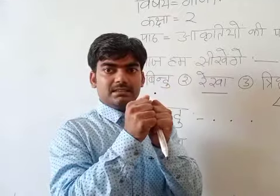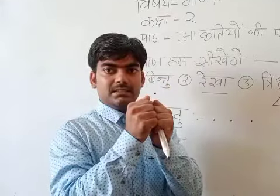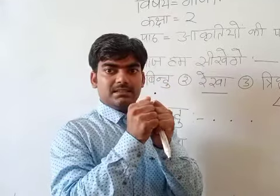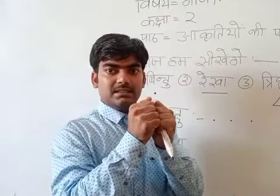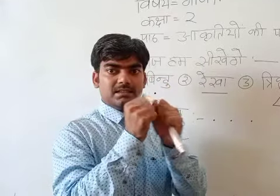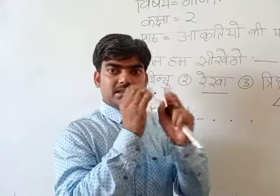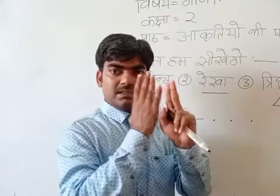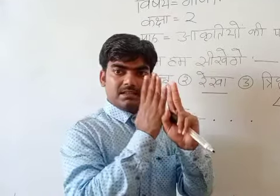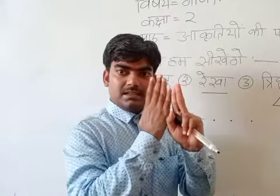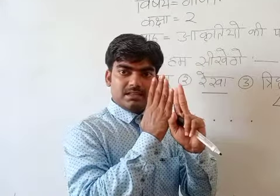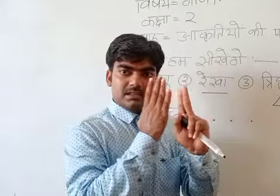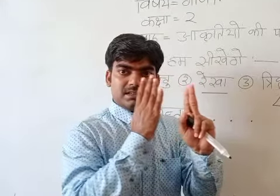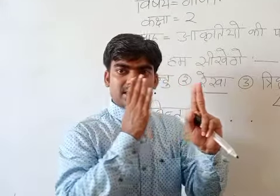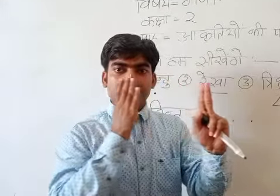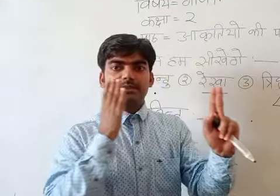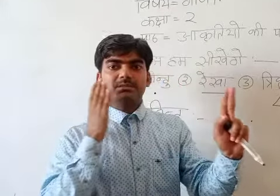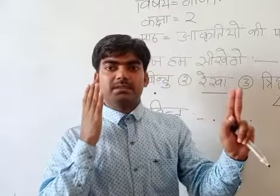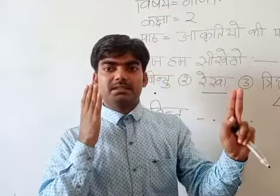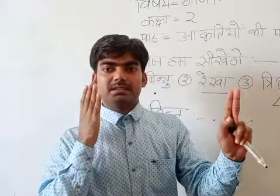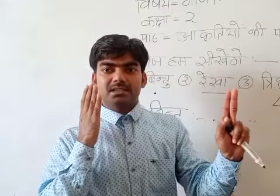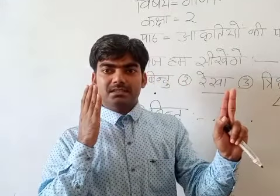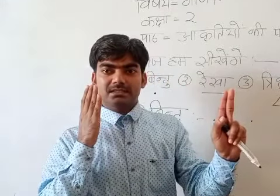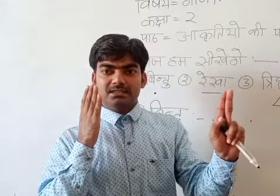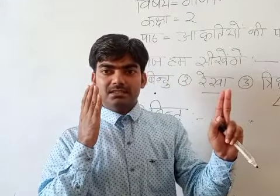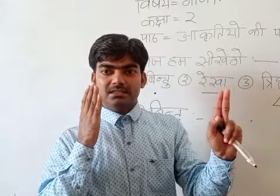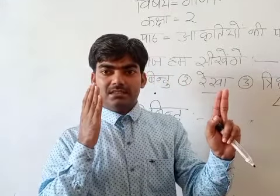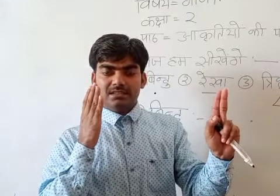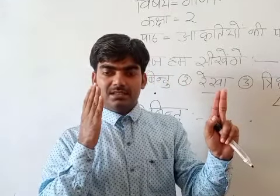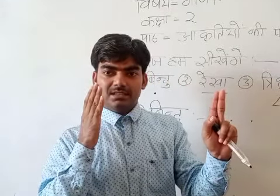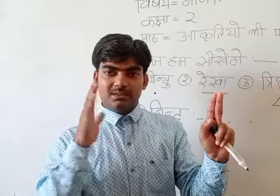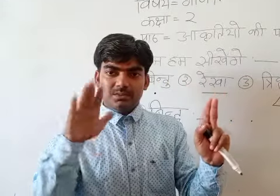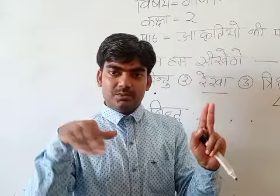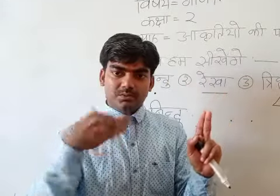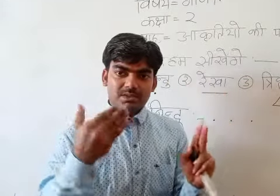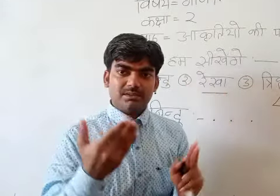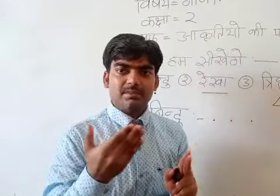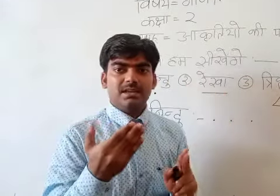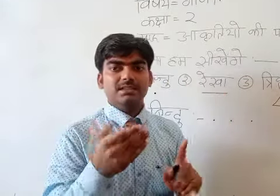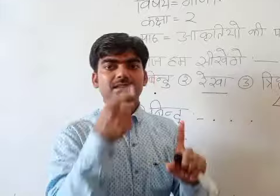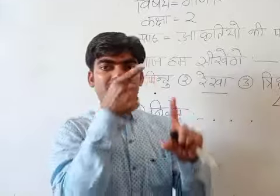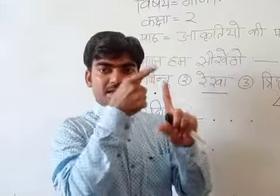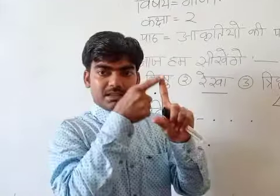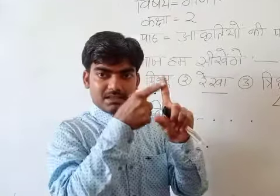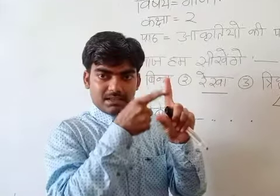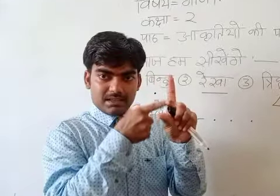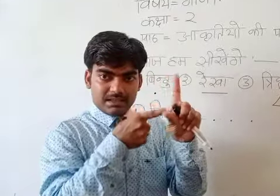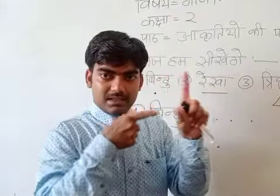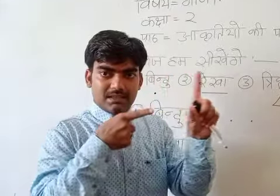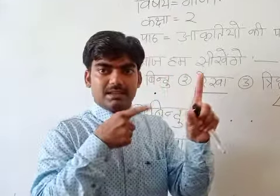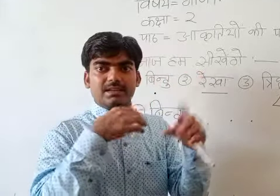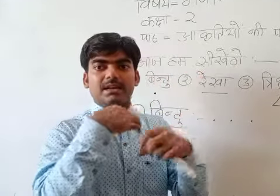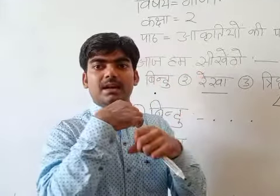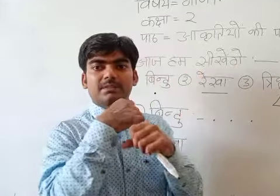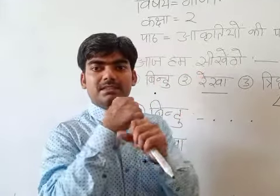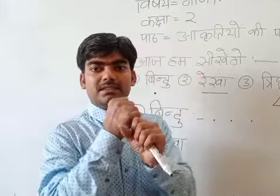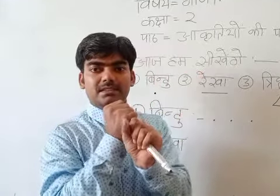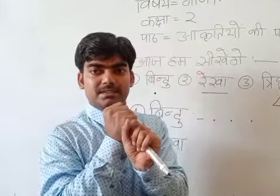एक क्रम्य दोश्तित करते हैं उसके बाद रेखा बनती है